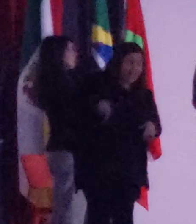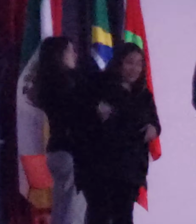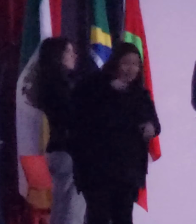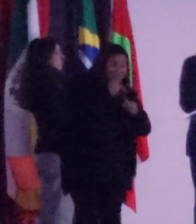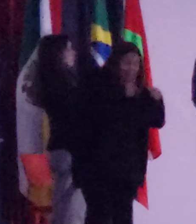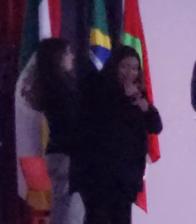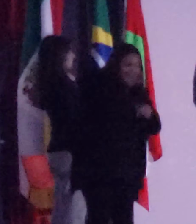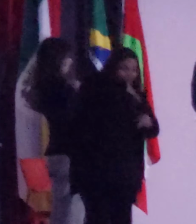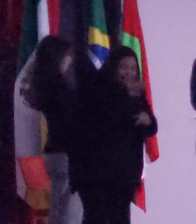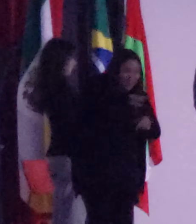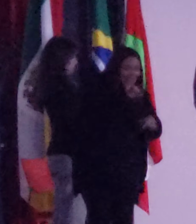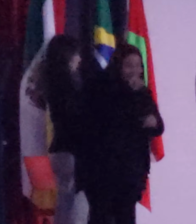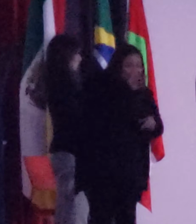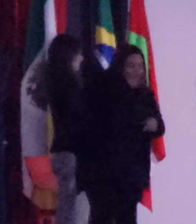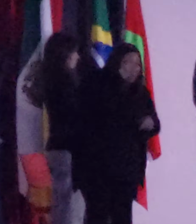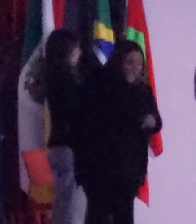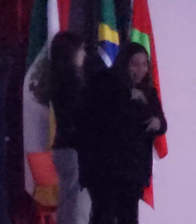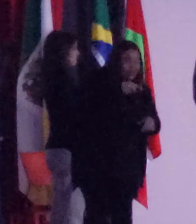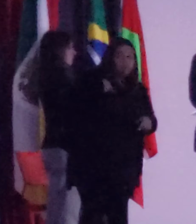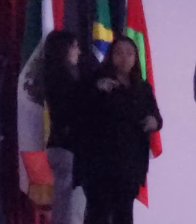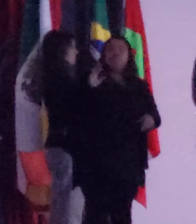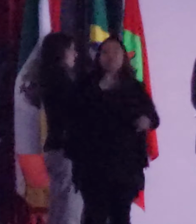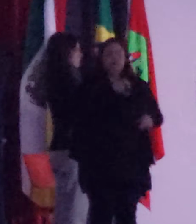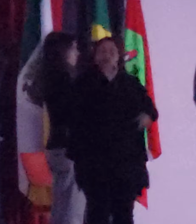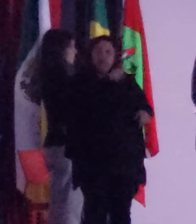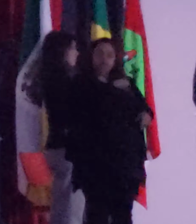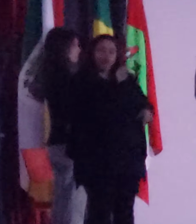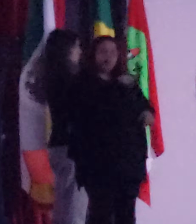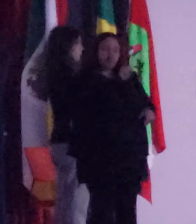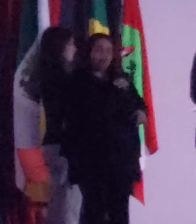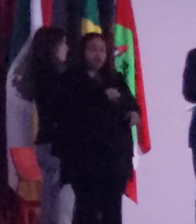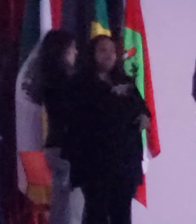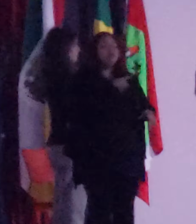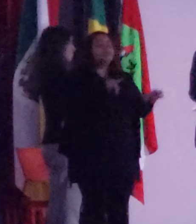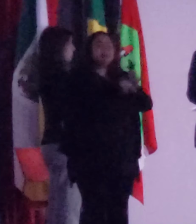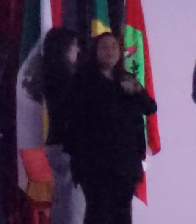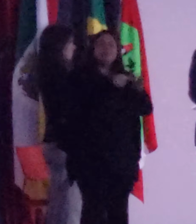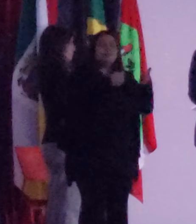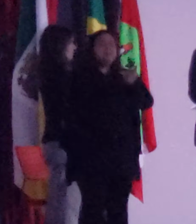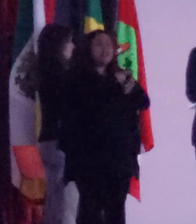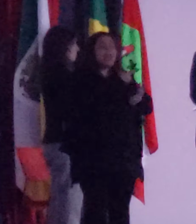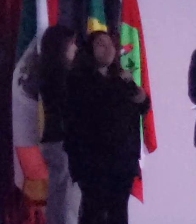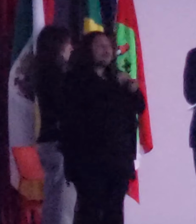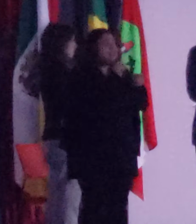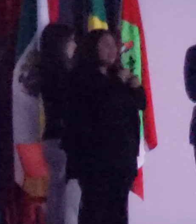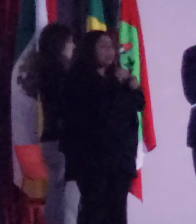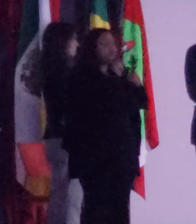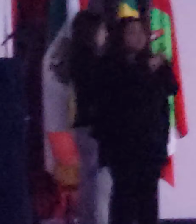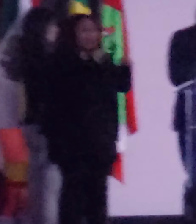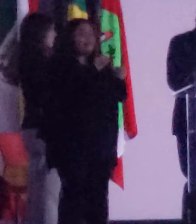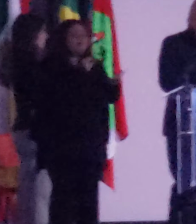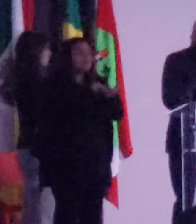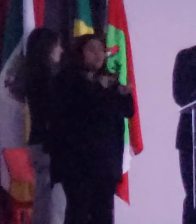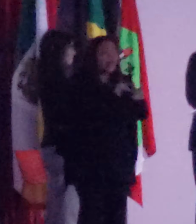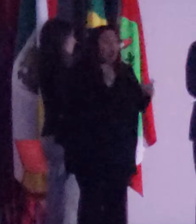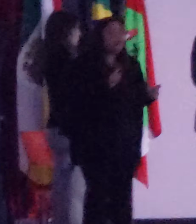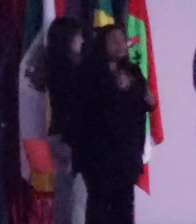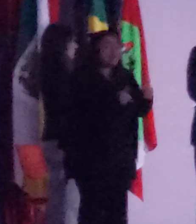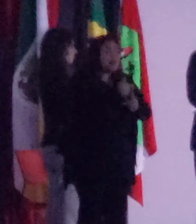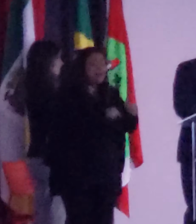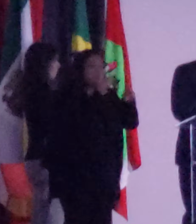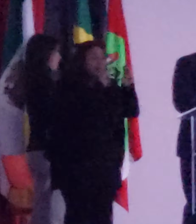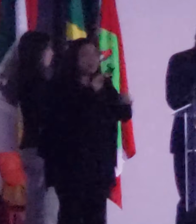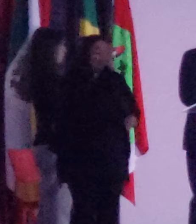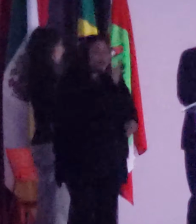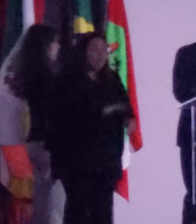no BRAM? Eu digo, sim, sou presidente do BRAM. Como é que é o Museu Nacional? O que estou fazendo no Museu Nacional? O Museu Nacional se